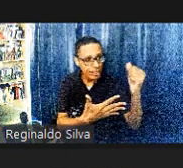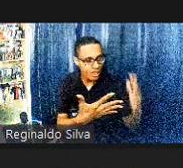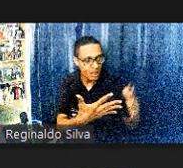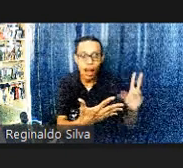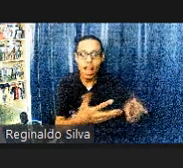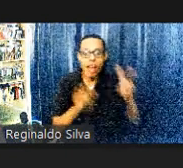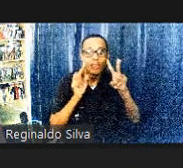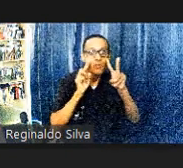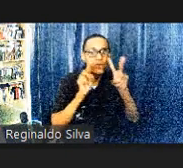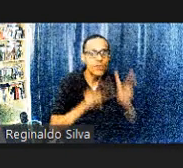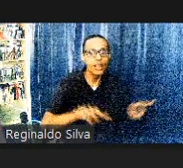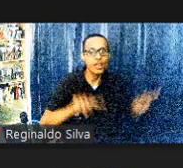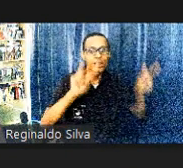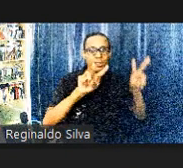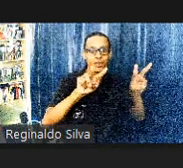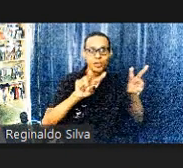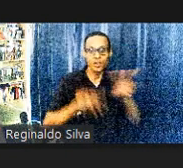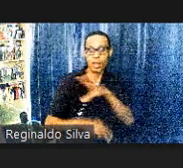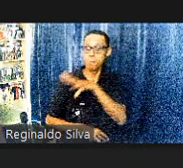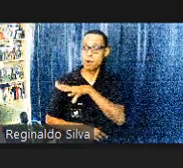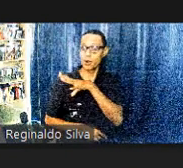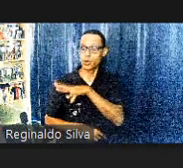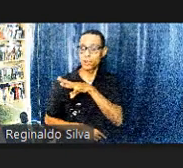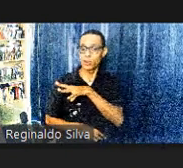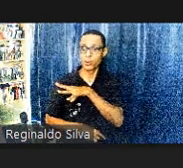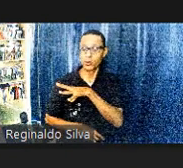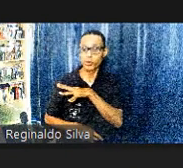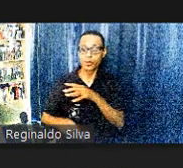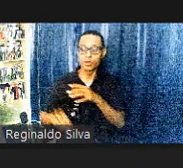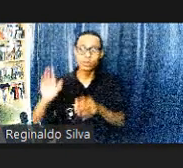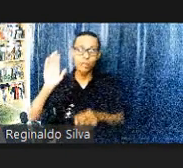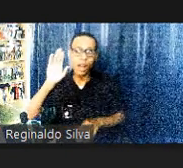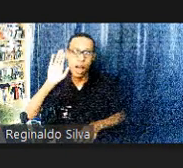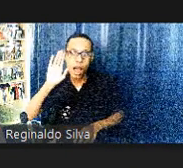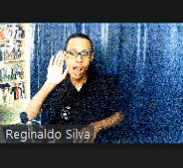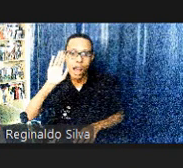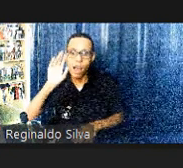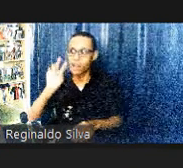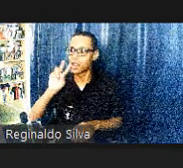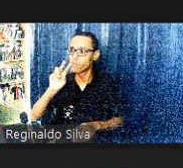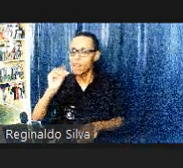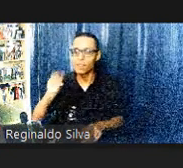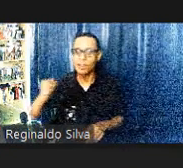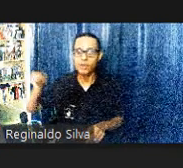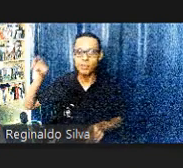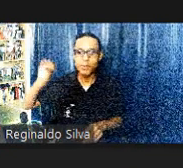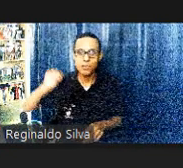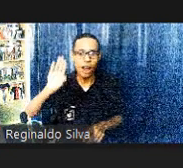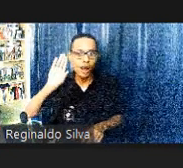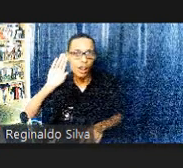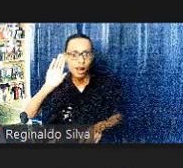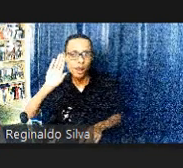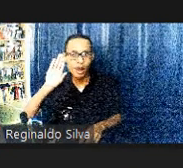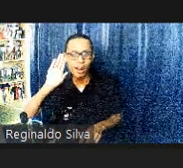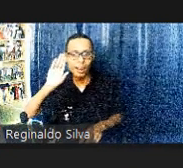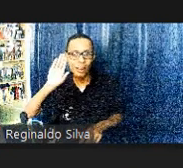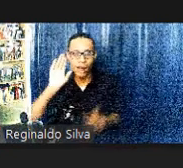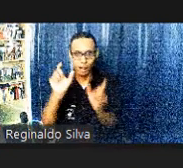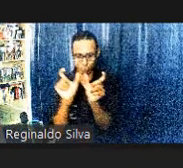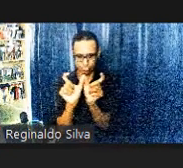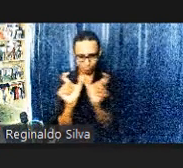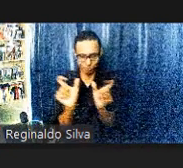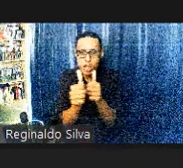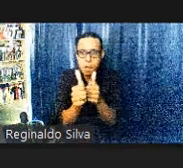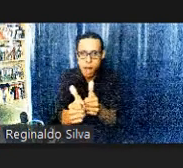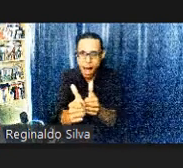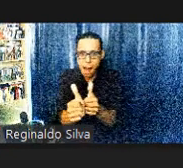espacial. E a Libras é uma língua portuguesa oral. Então não tem como se traduzir ao pé da letra, que é o que